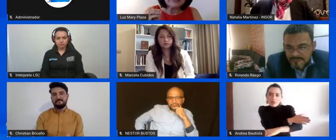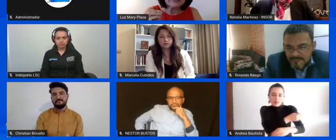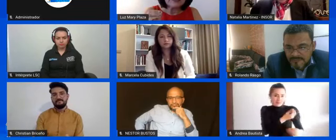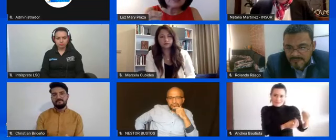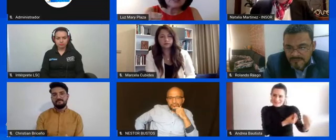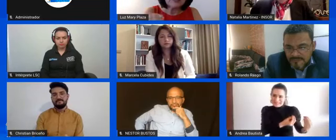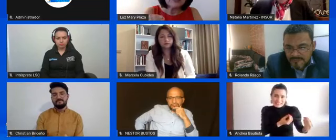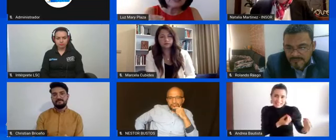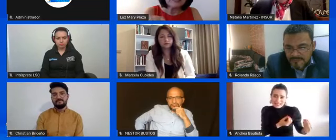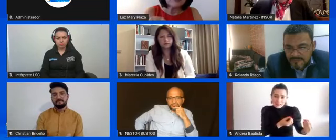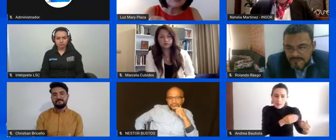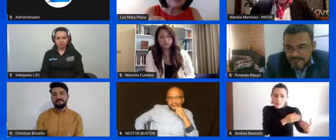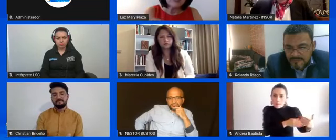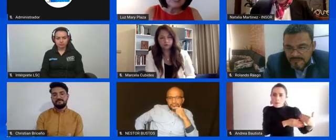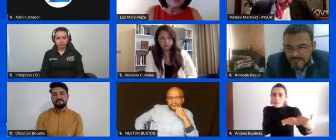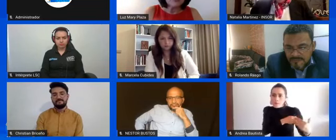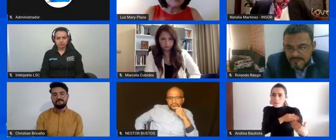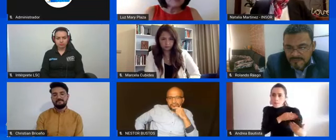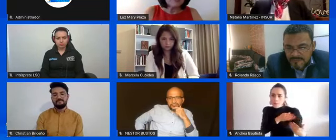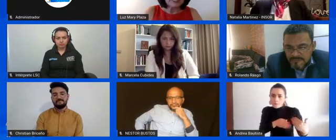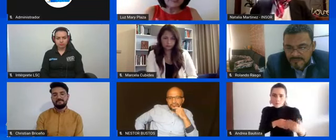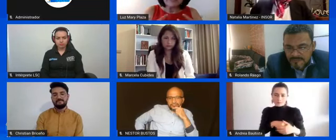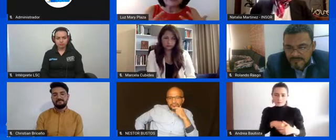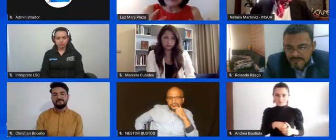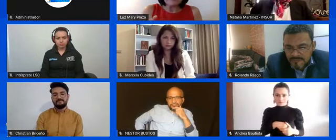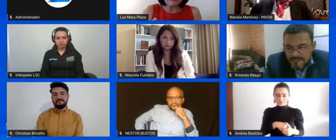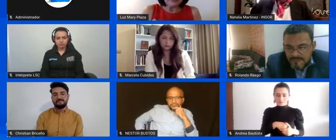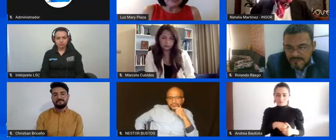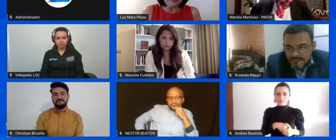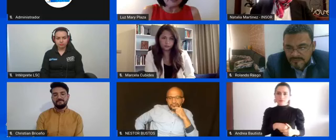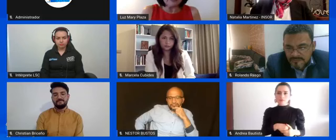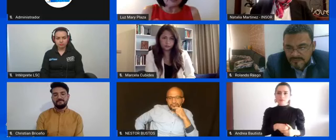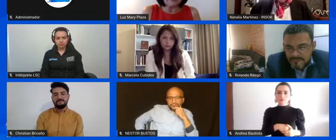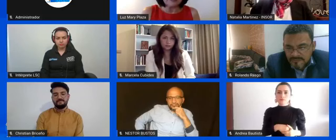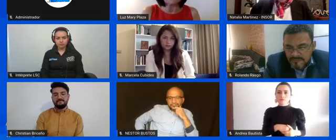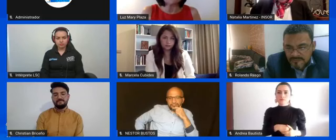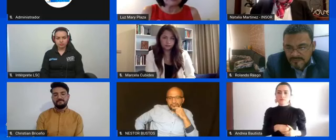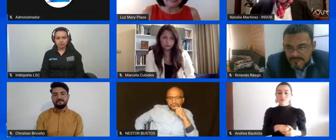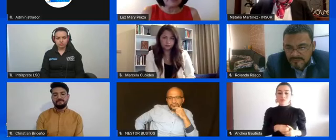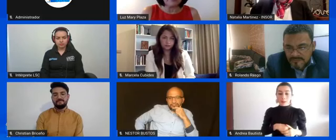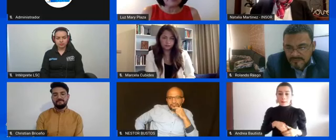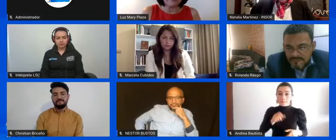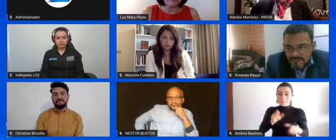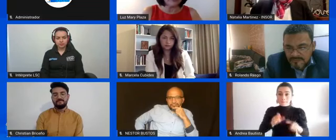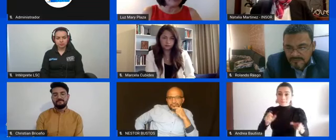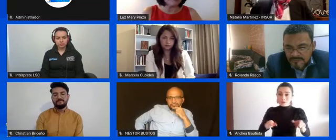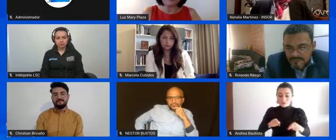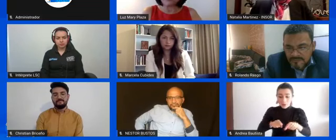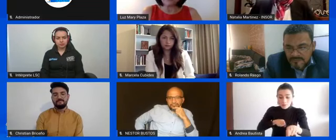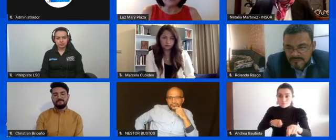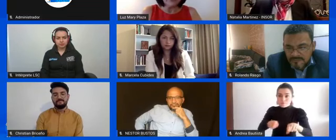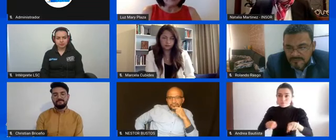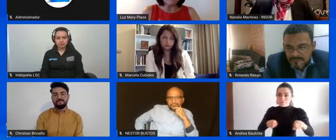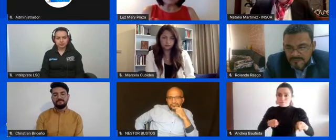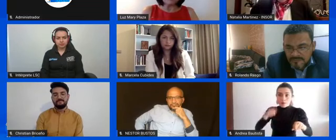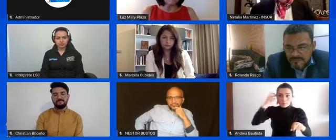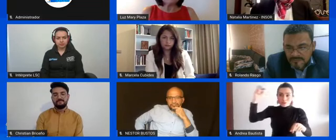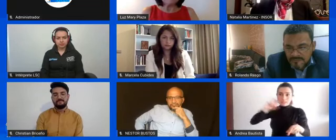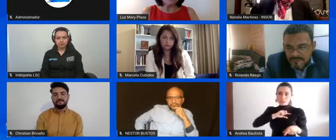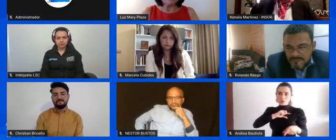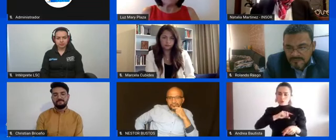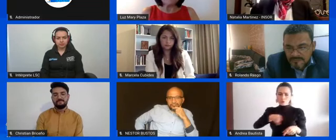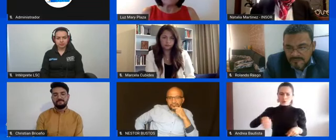mucho la atención que en el INSOR los profesionales empezaron a sentir la necesidad de hacer sus maestrías. Entonces empezaron ya, a hablar. Ya